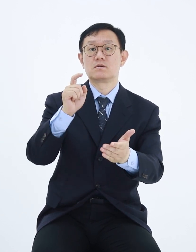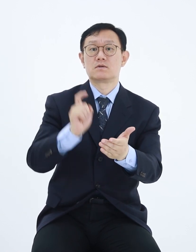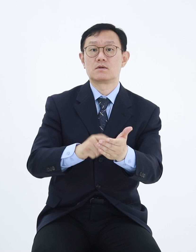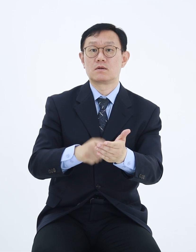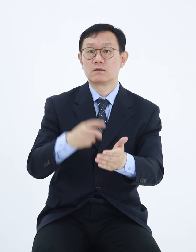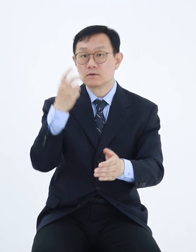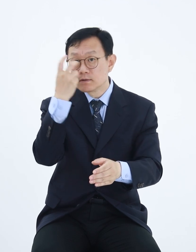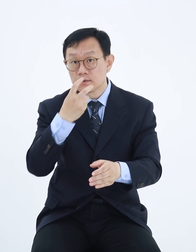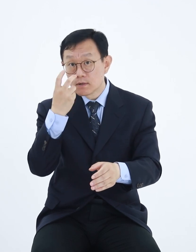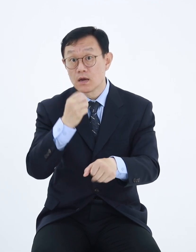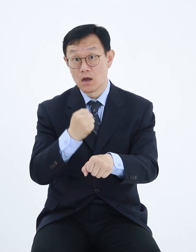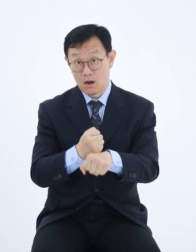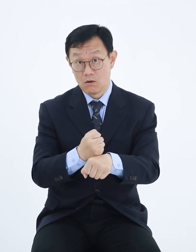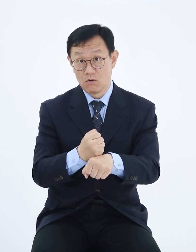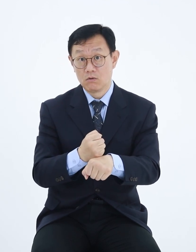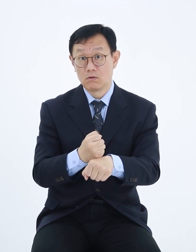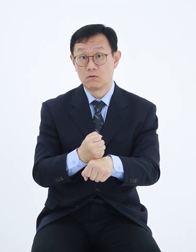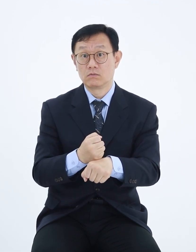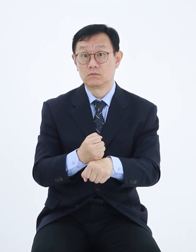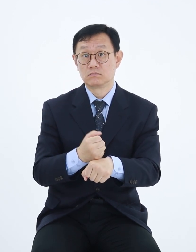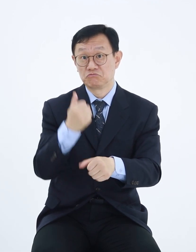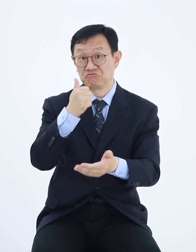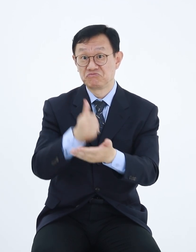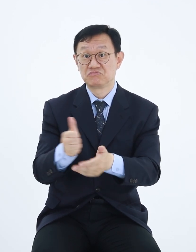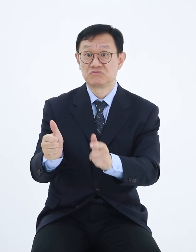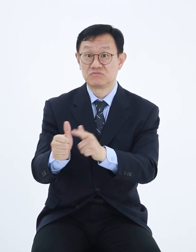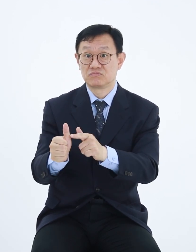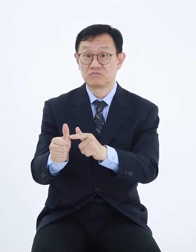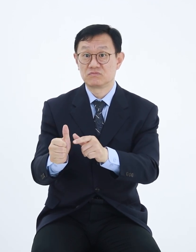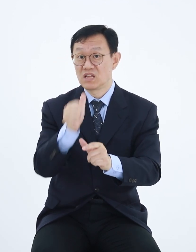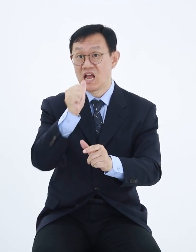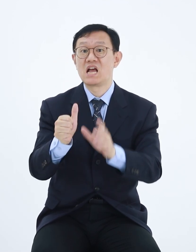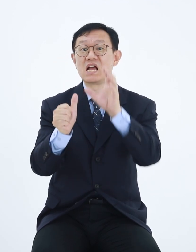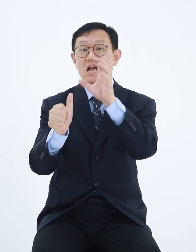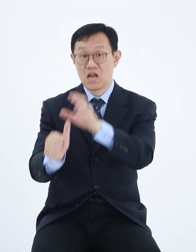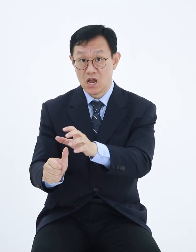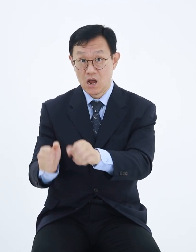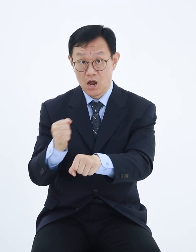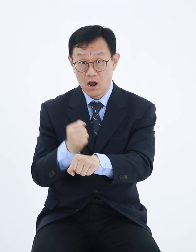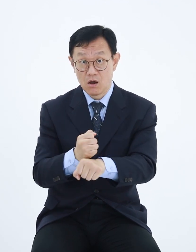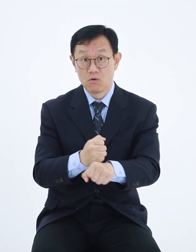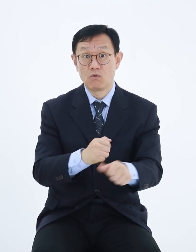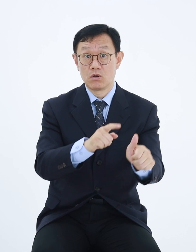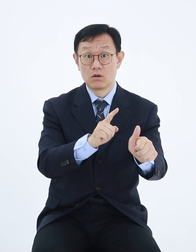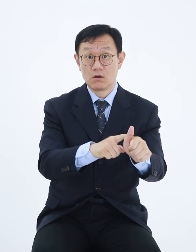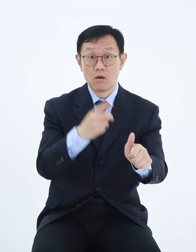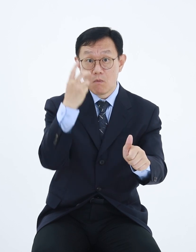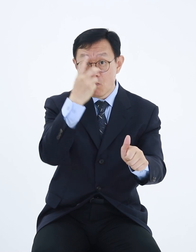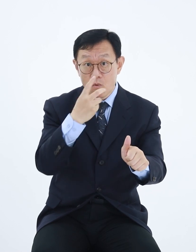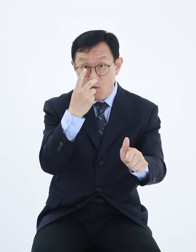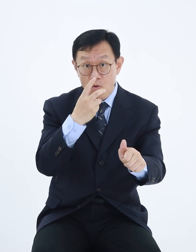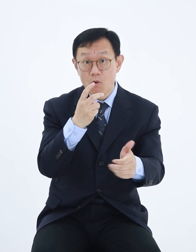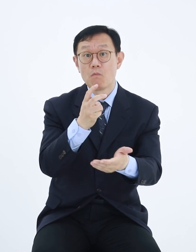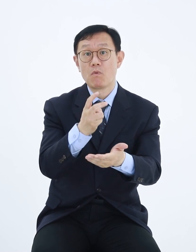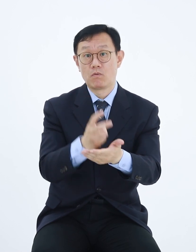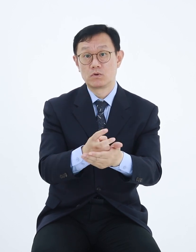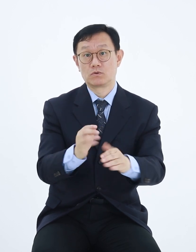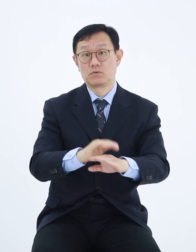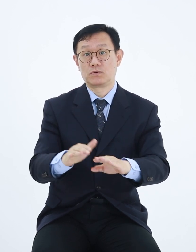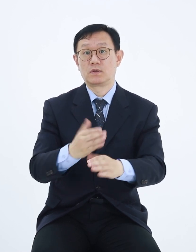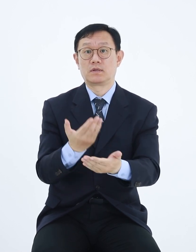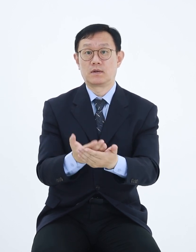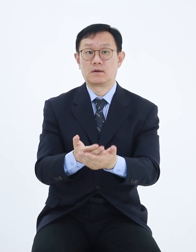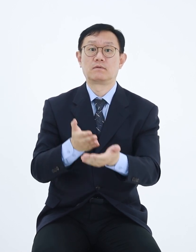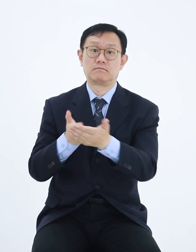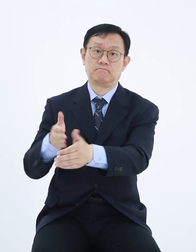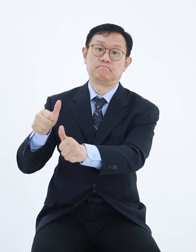효과적인 수사를 실시하고 범죄자를 기소할 것과 알비노를 보호할 수 있는 법적인 조치를 검토하고 채택할 것을